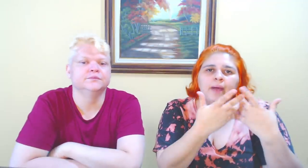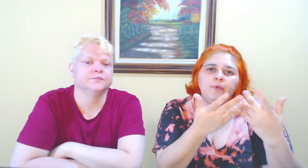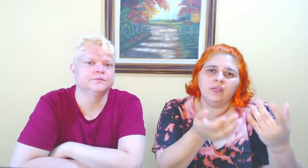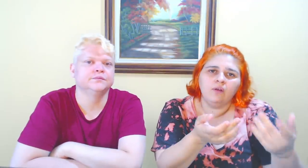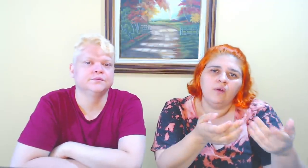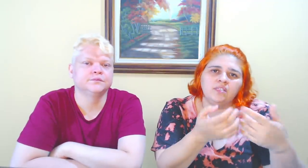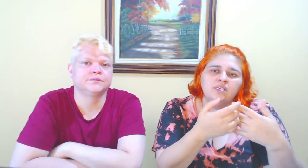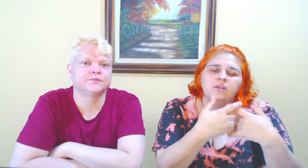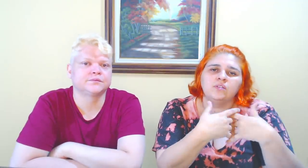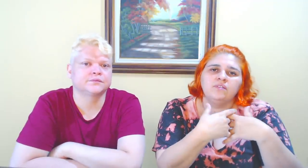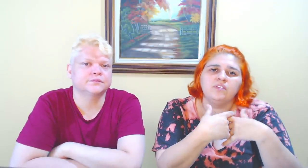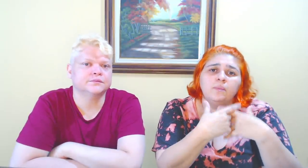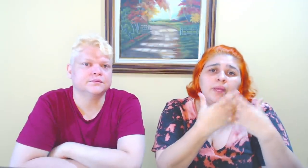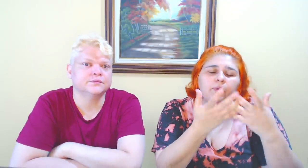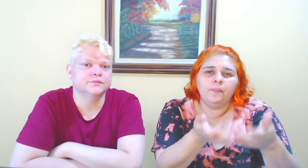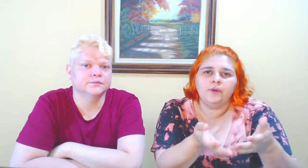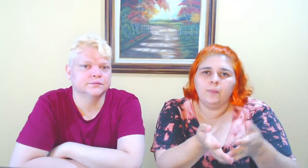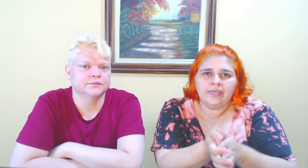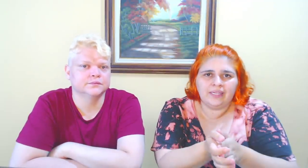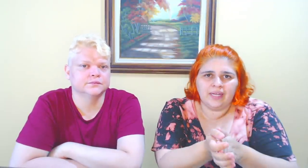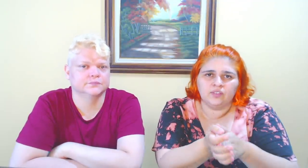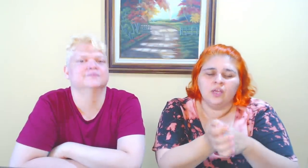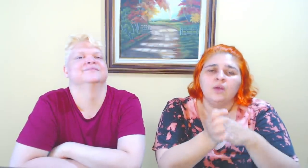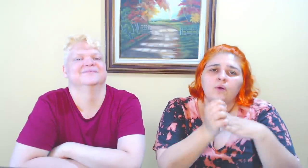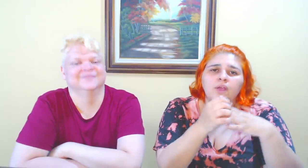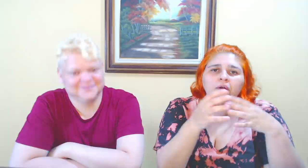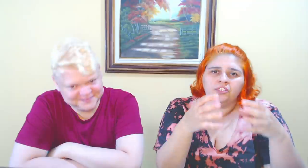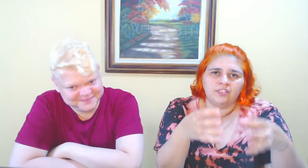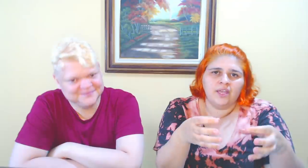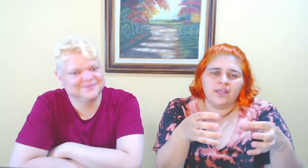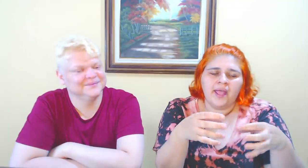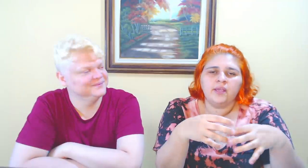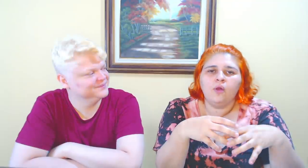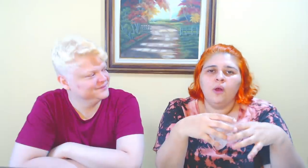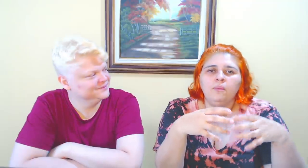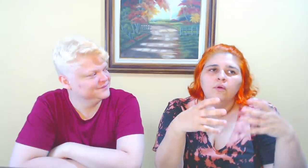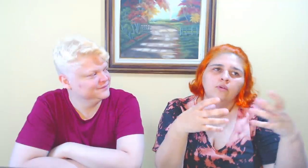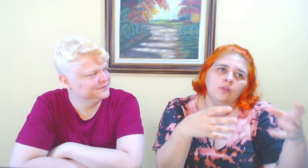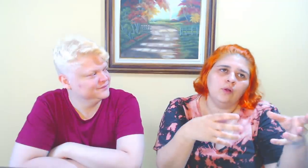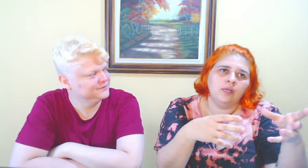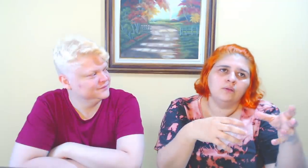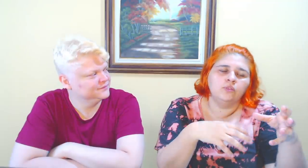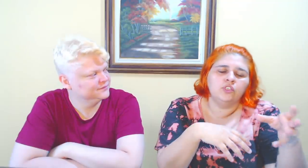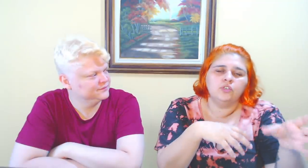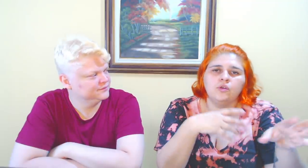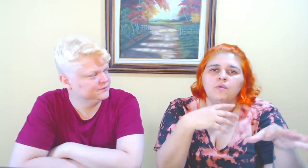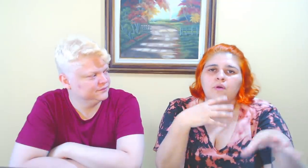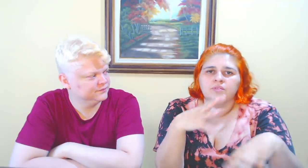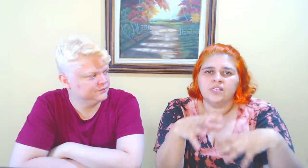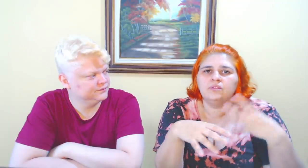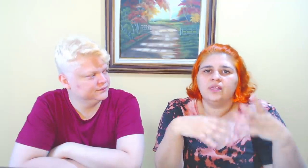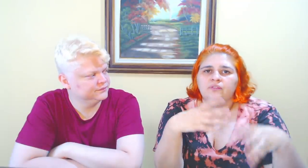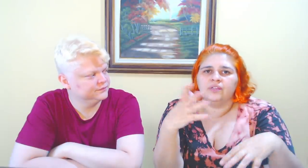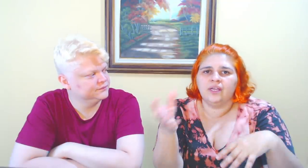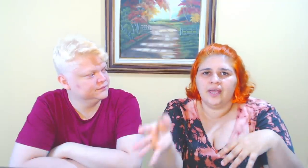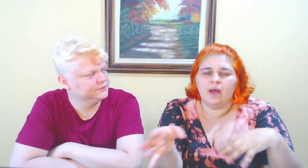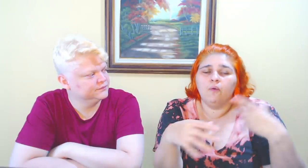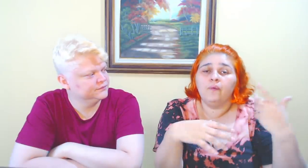Muita coisa Inclusive sobre a própria Humanidade O que eu gostei É que como o Nolan Utilizou um conceito Da vida real Um